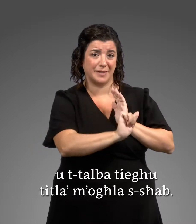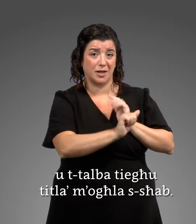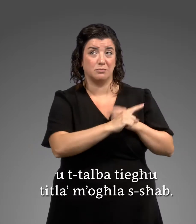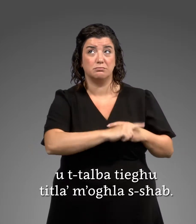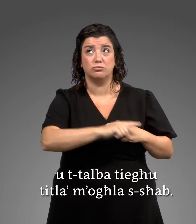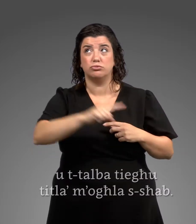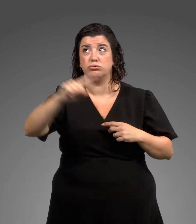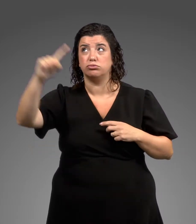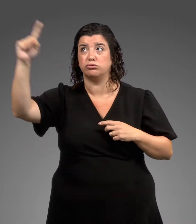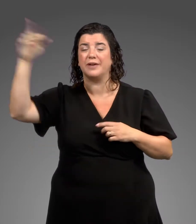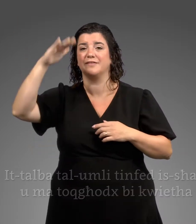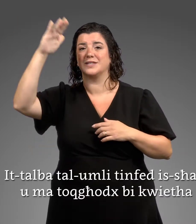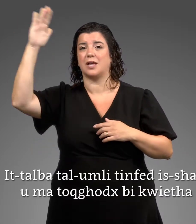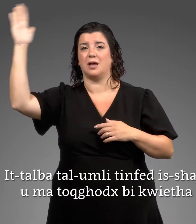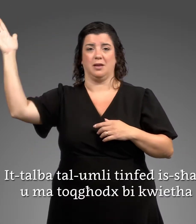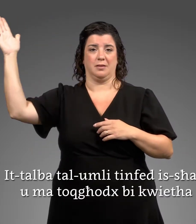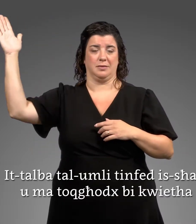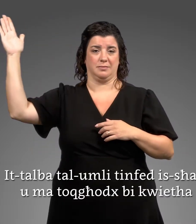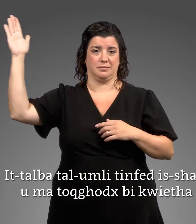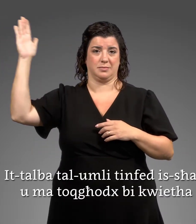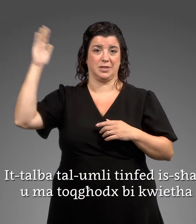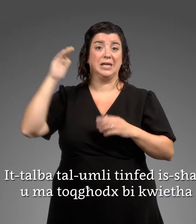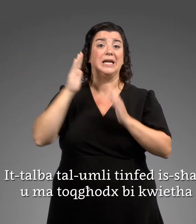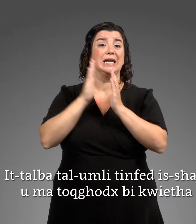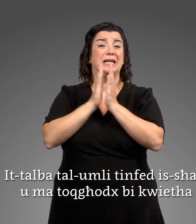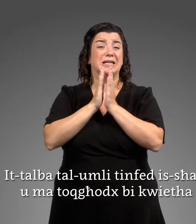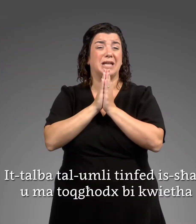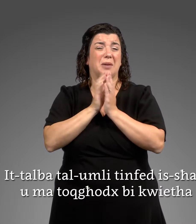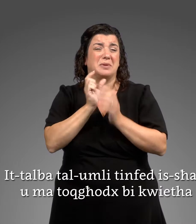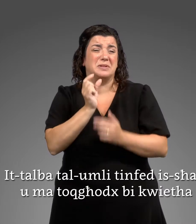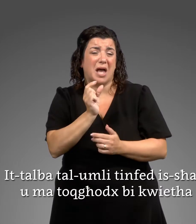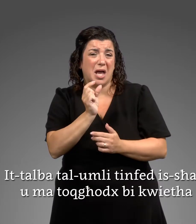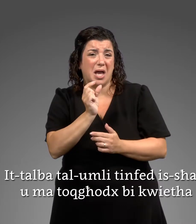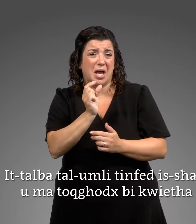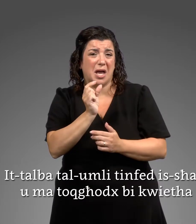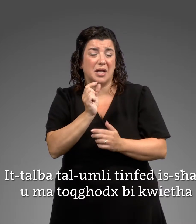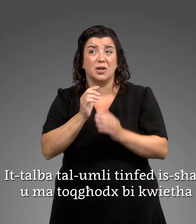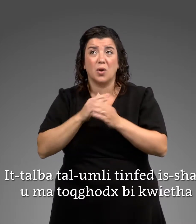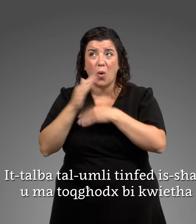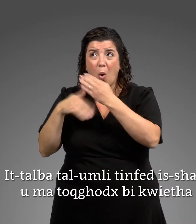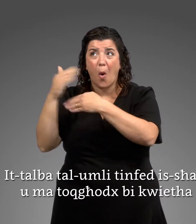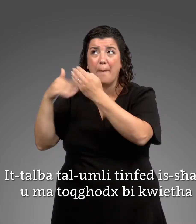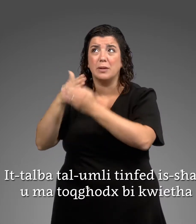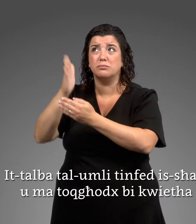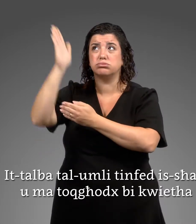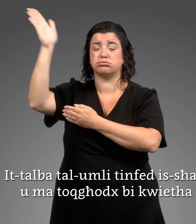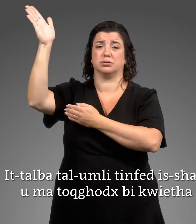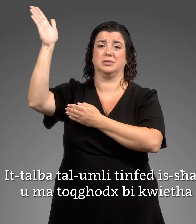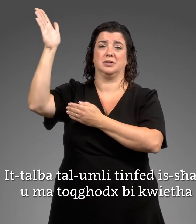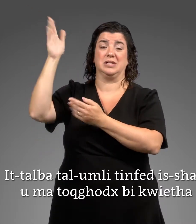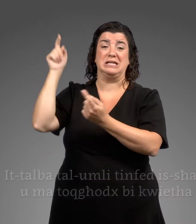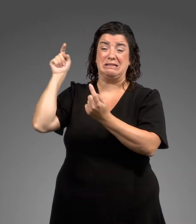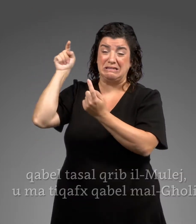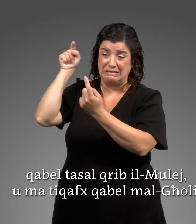mwala sħab Ittalb tal-umli timfati sħab U ma t-qoġ bi